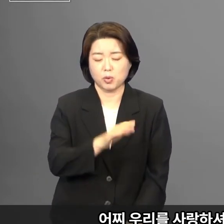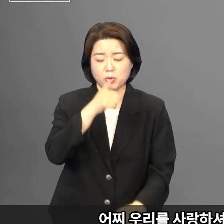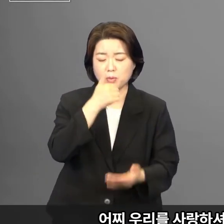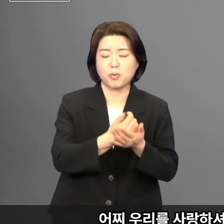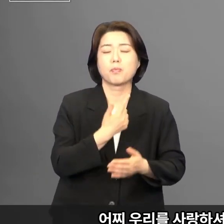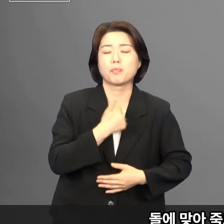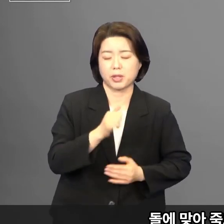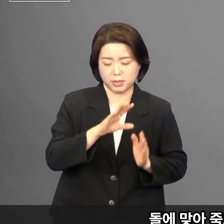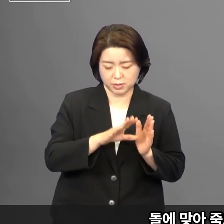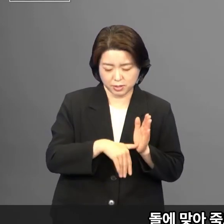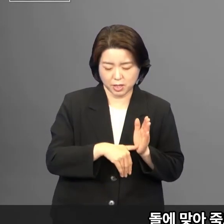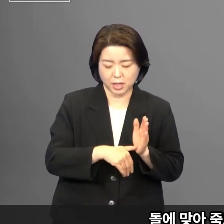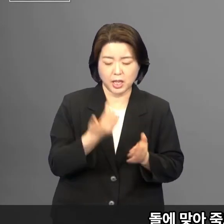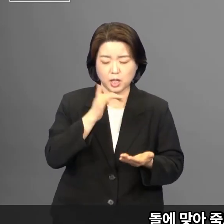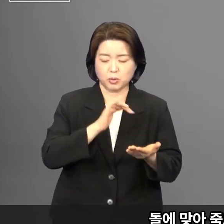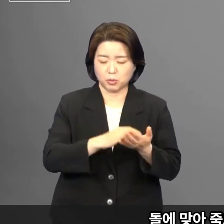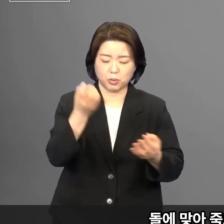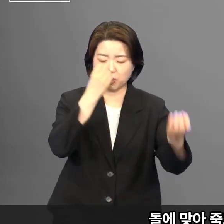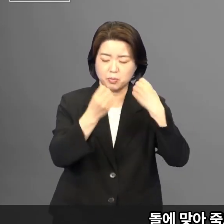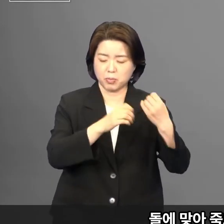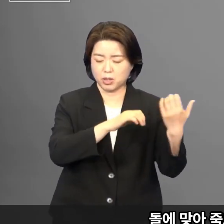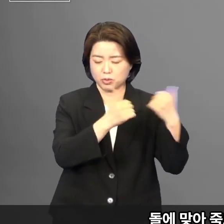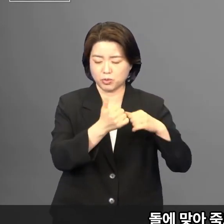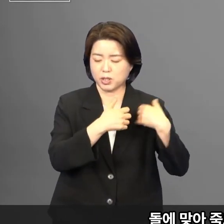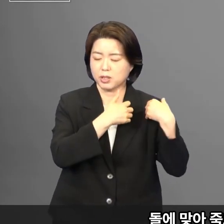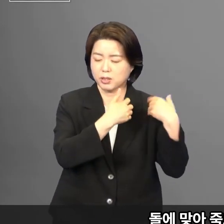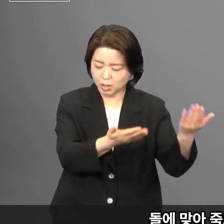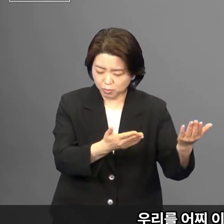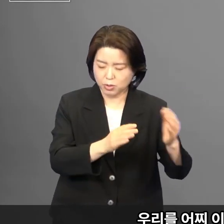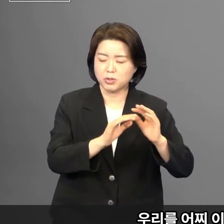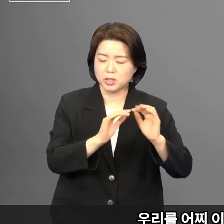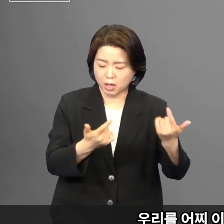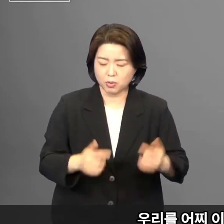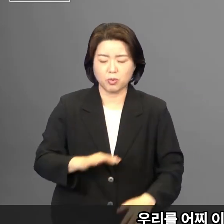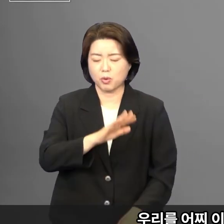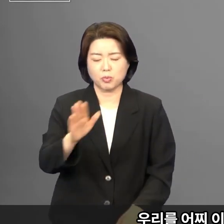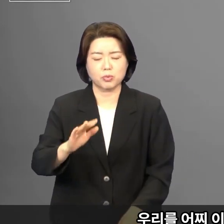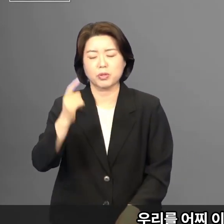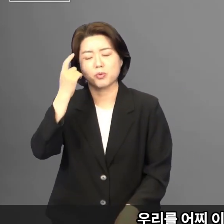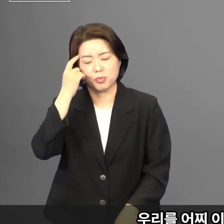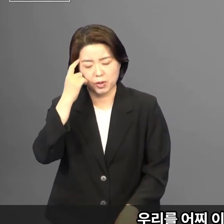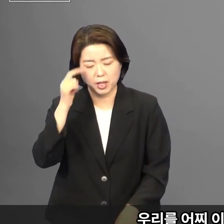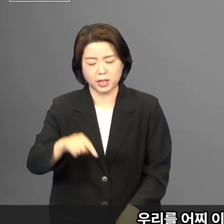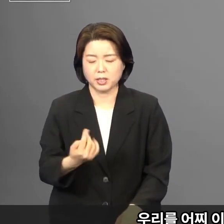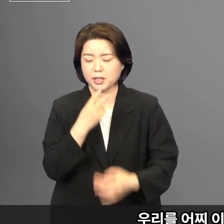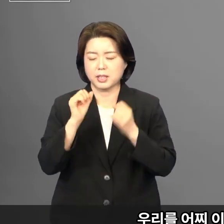범죄하였을 때에 돌에 맞아 죽도록 내버려 두시지. 우리를